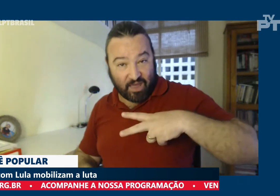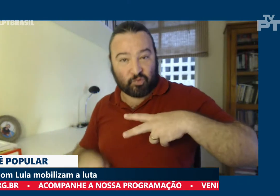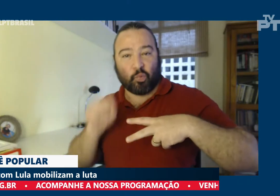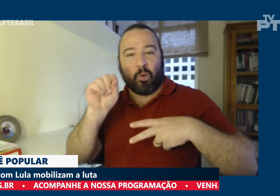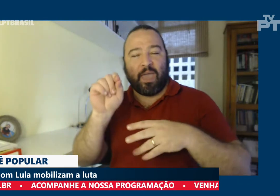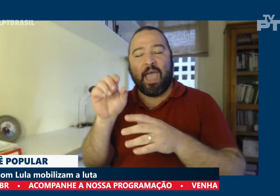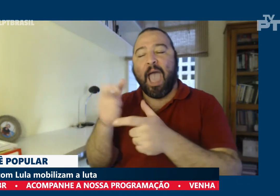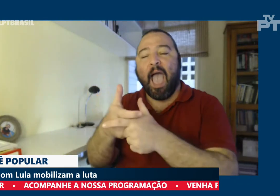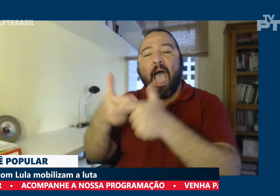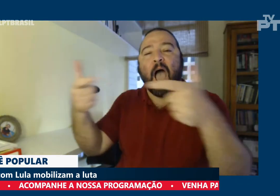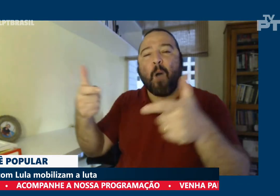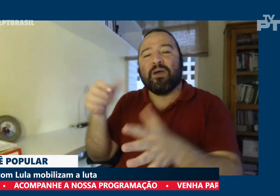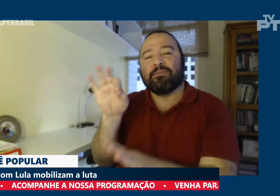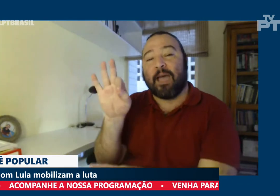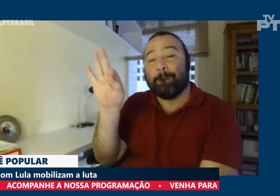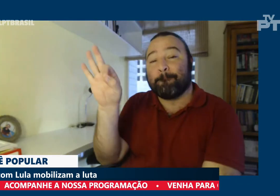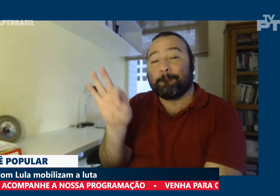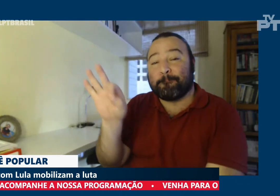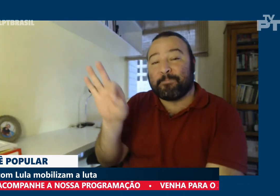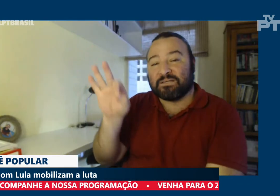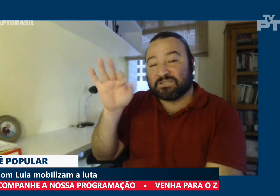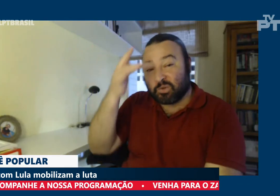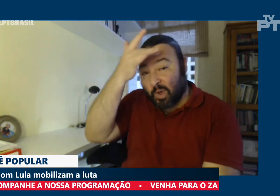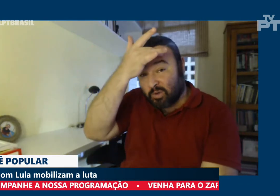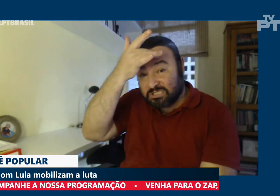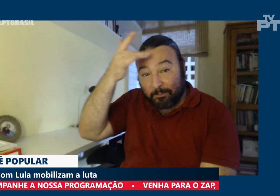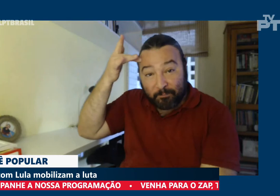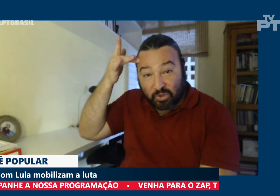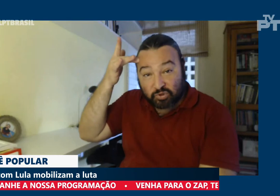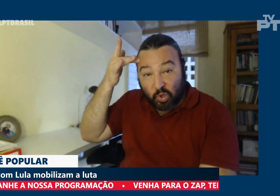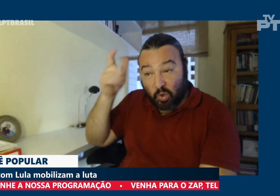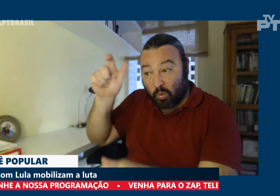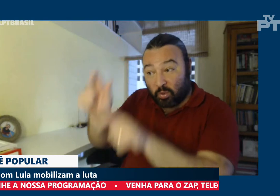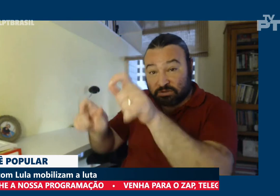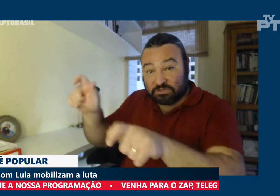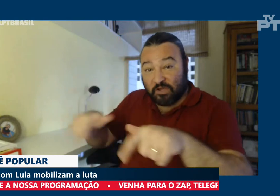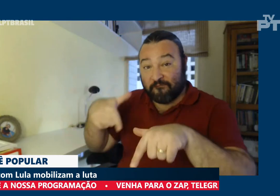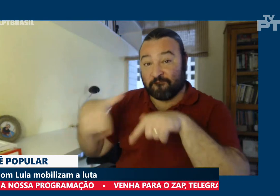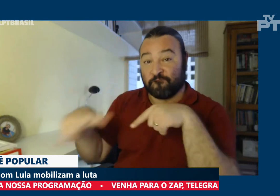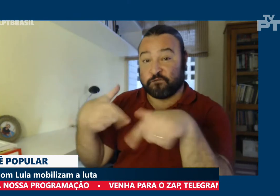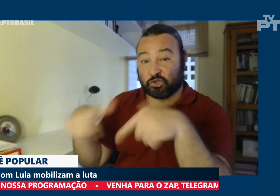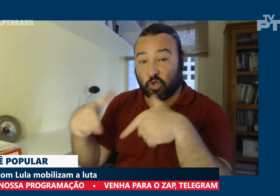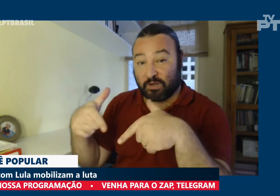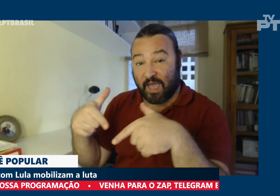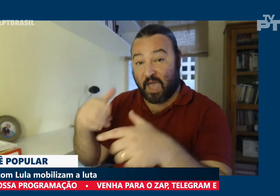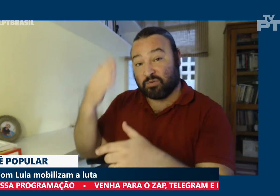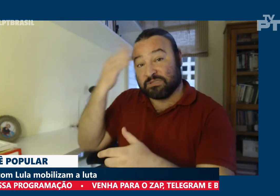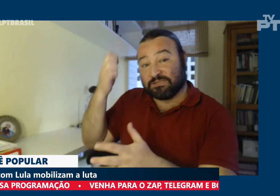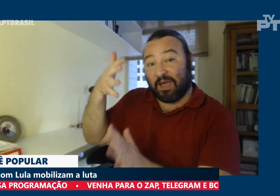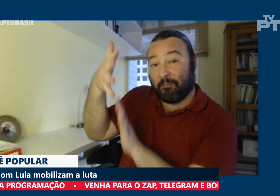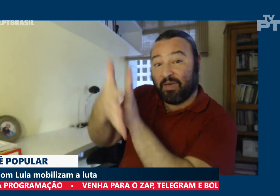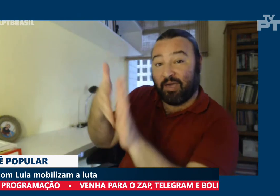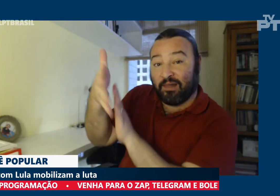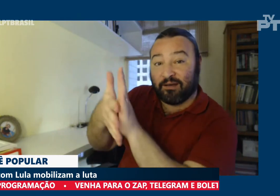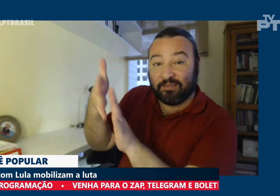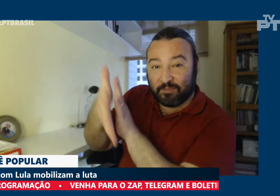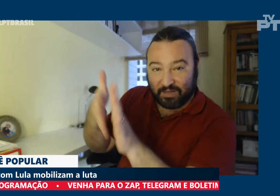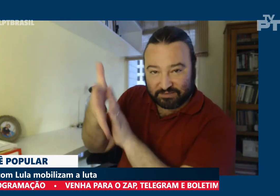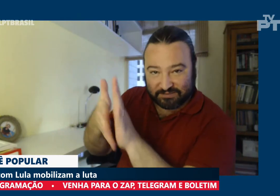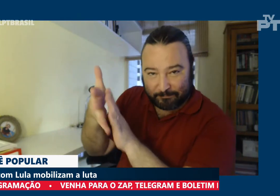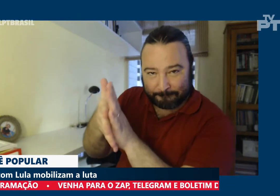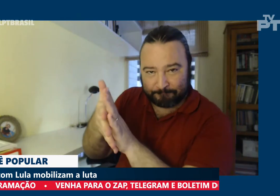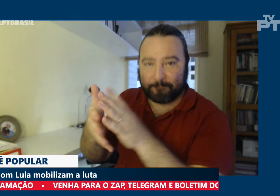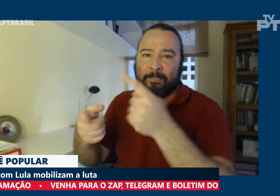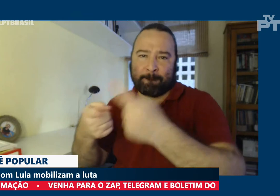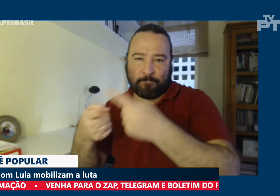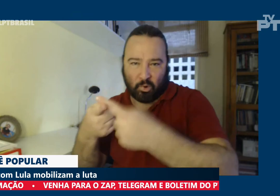locais públicos, né, e privados também, com porcentagem de pessoas surdas